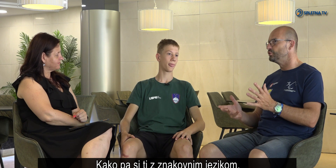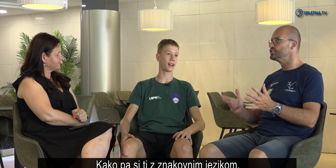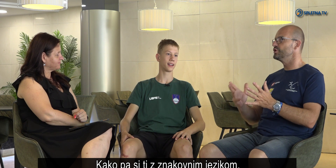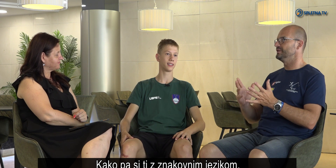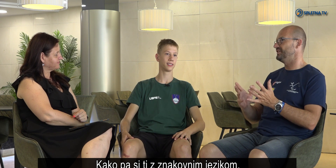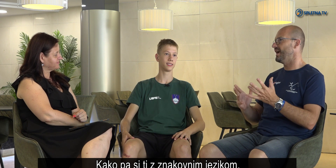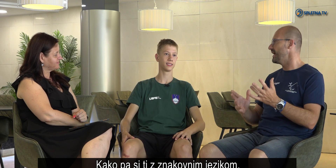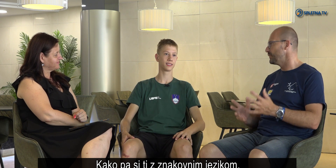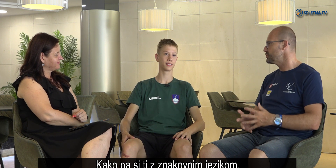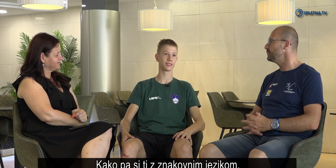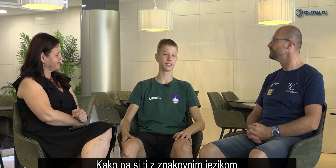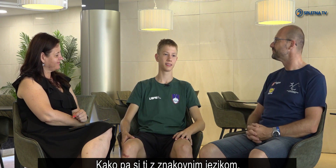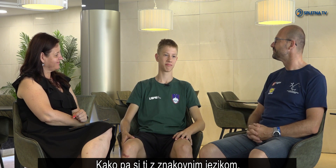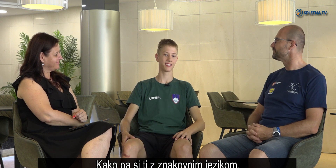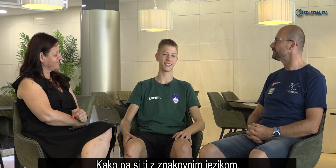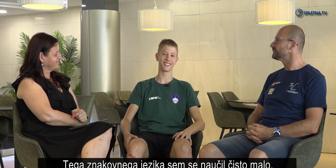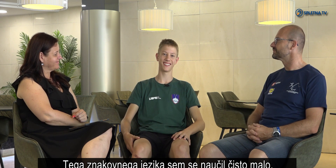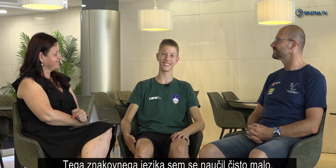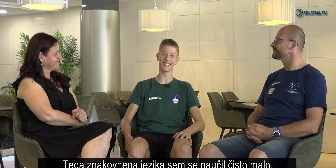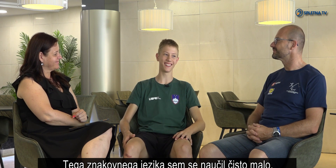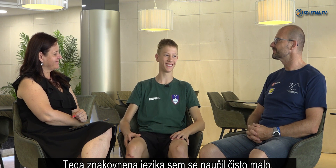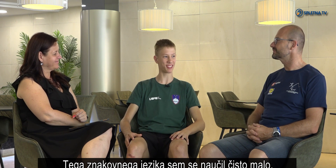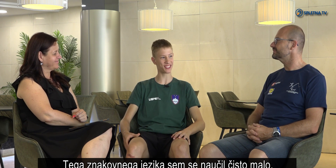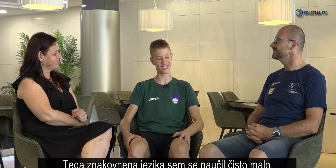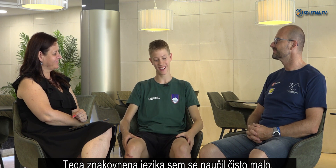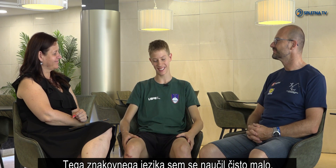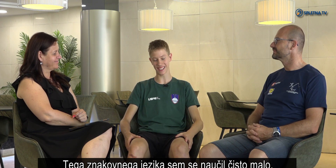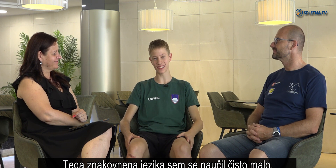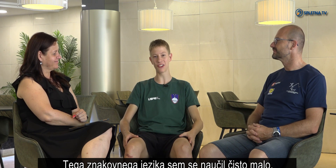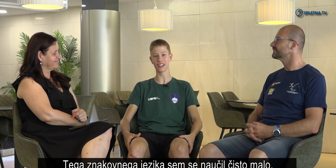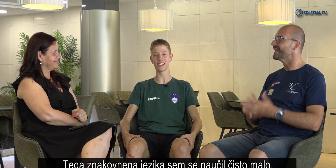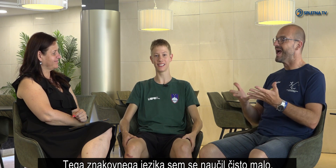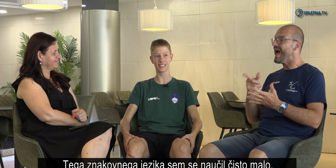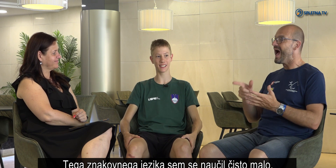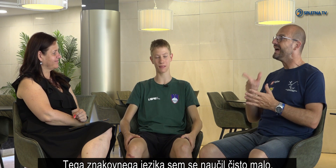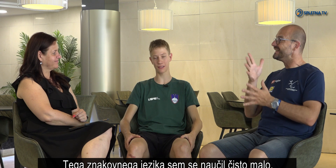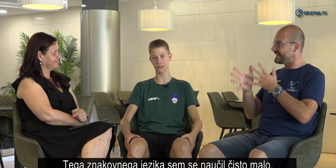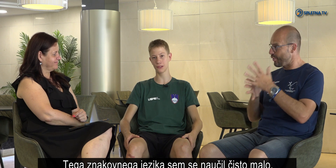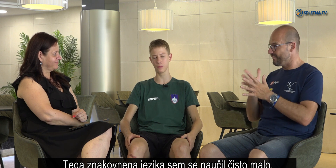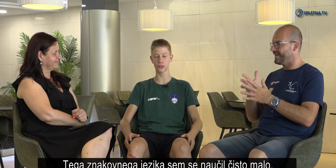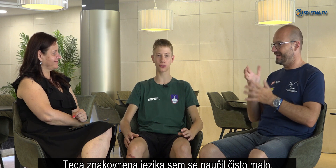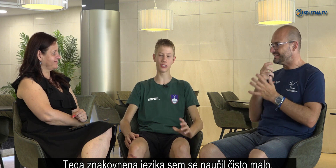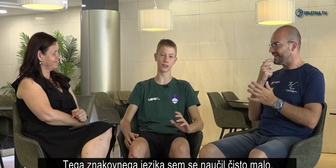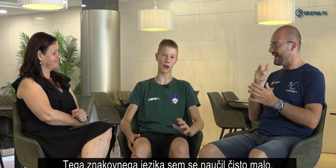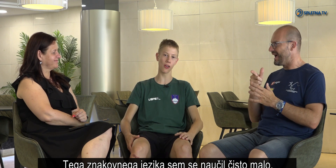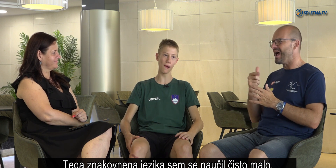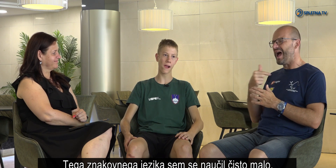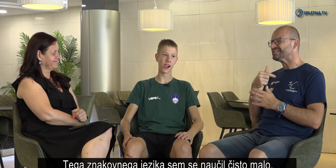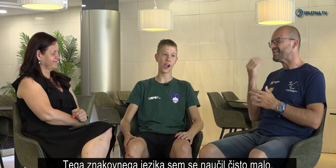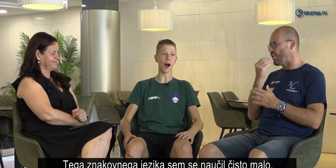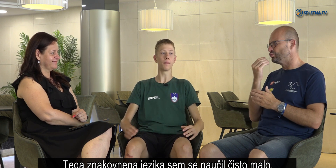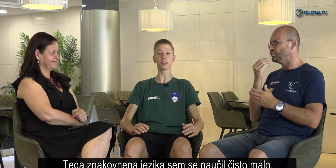kaj navdušilo, si se kaj naučil? Ja, pač tega znakovnega jezika sem se naučil v bistvu čisto